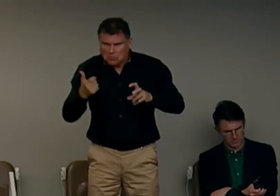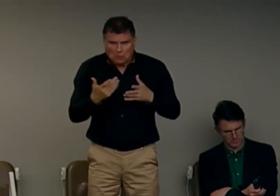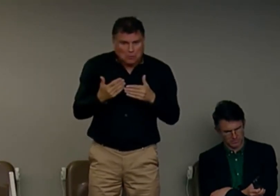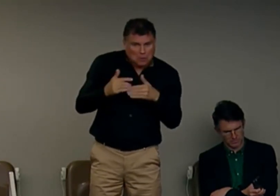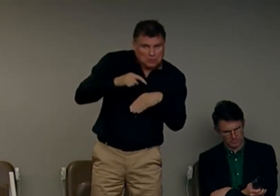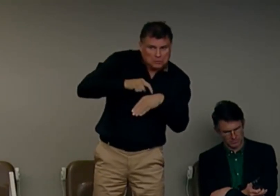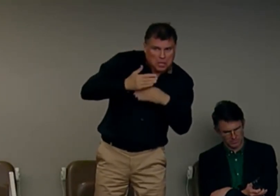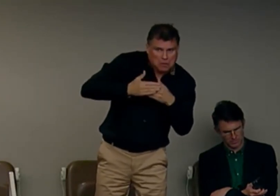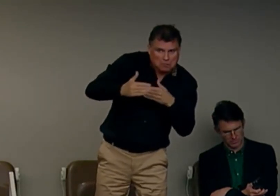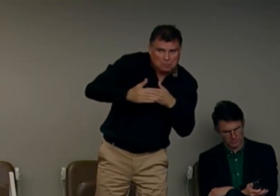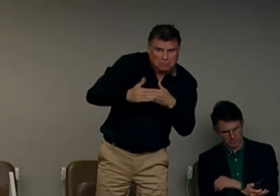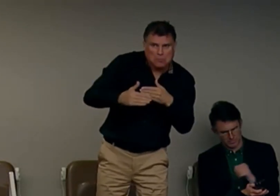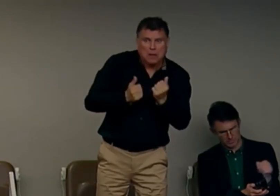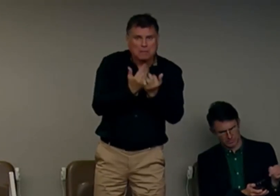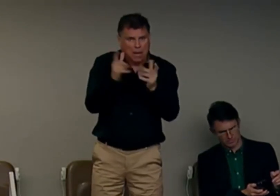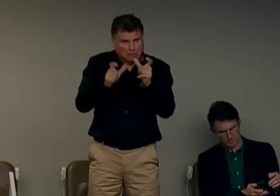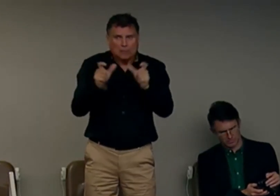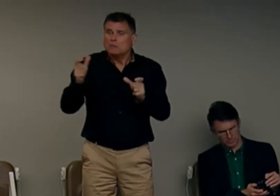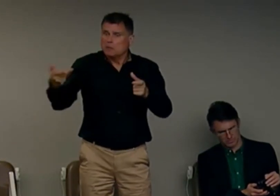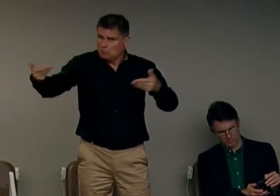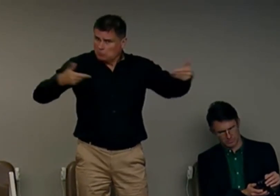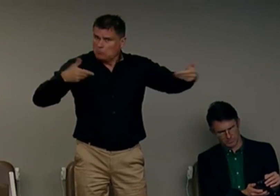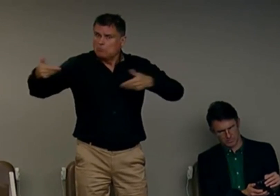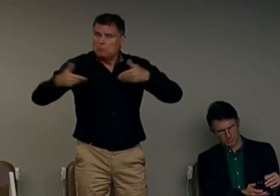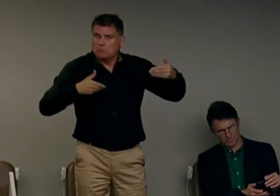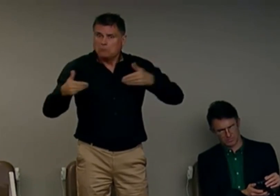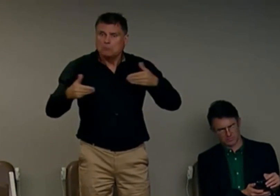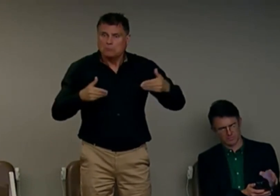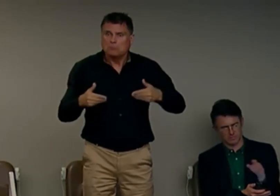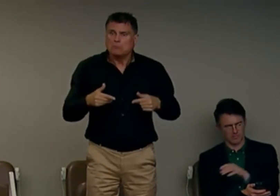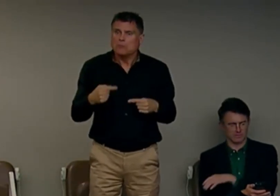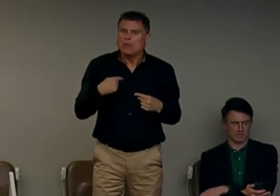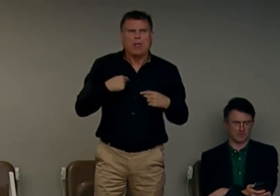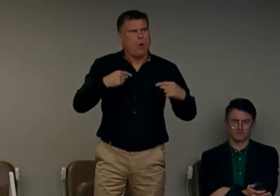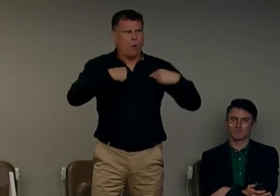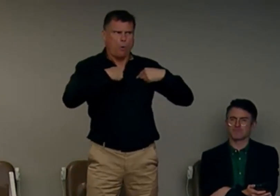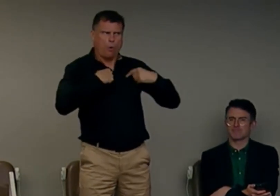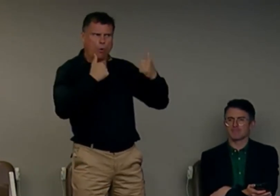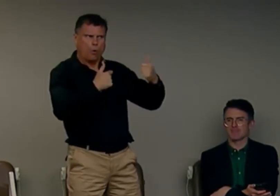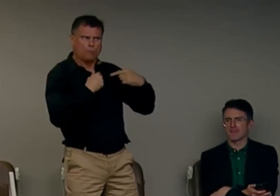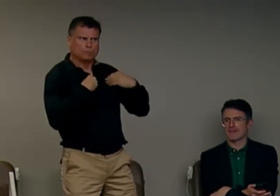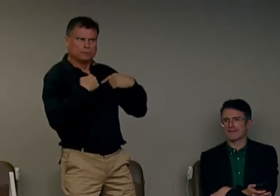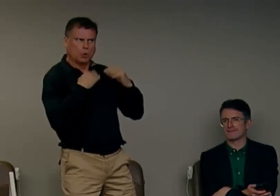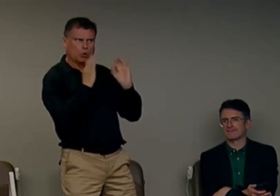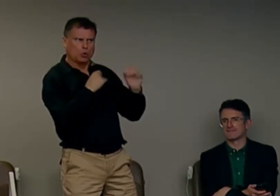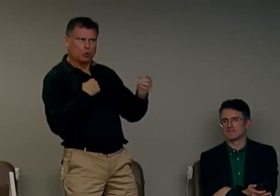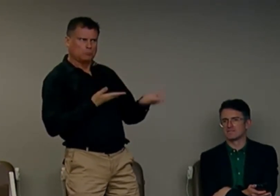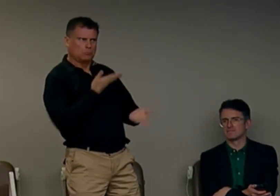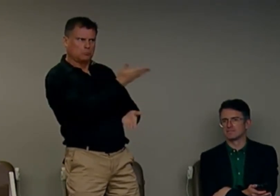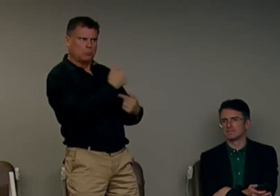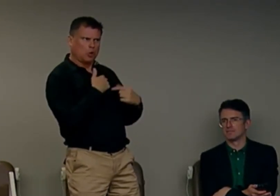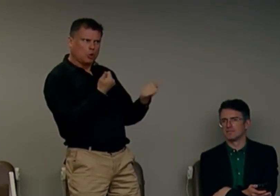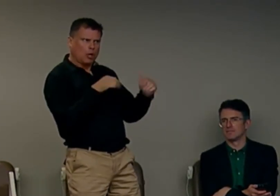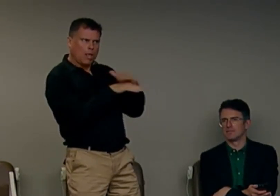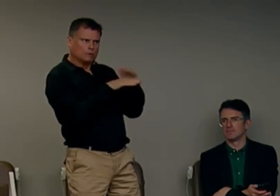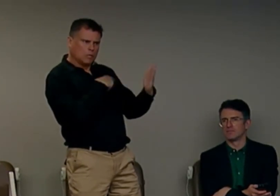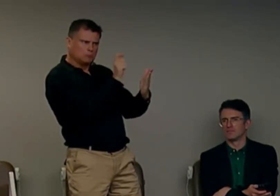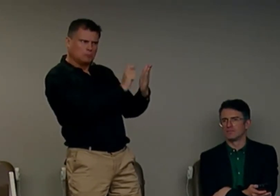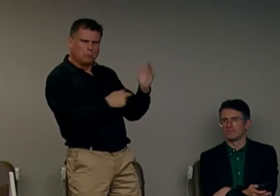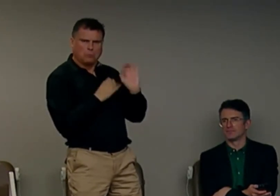avec des représentants des étudiants concernés, et les lauréats seront connus après l'été et ils seront accompagnés